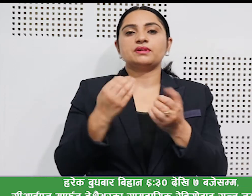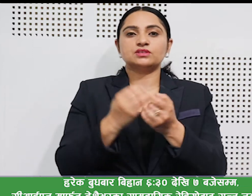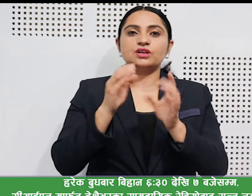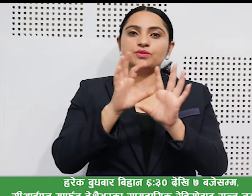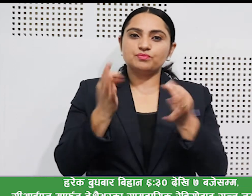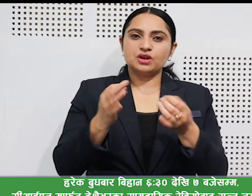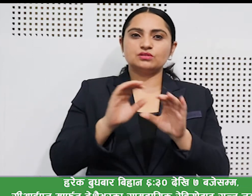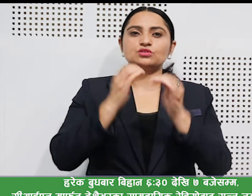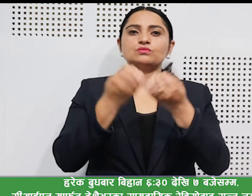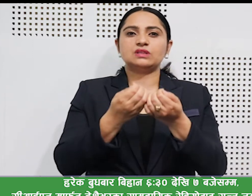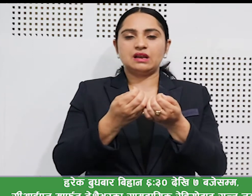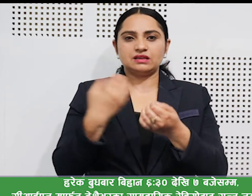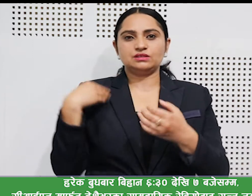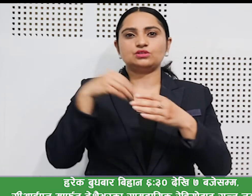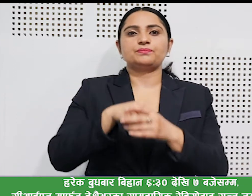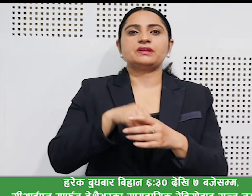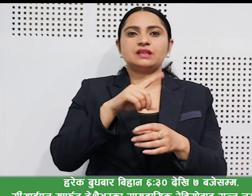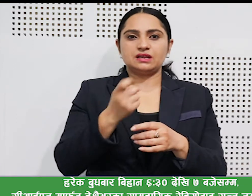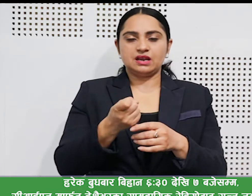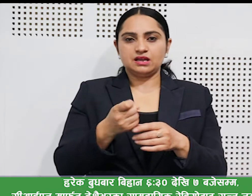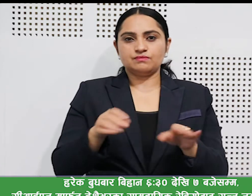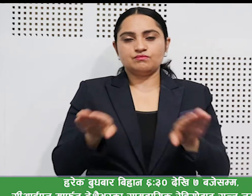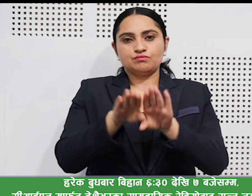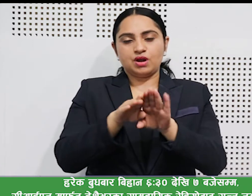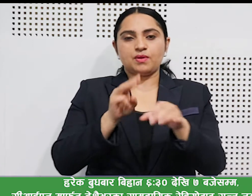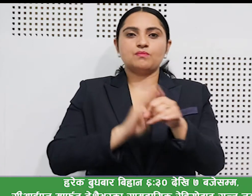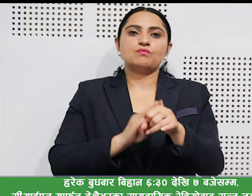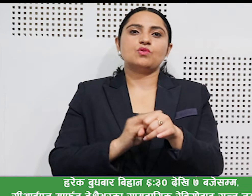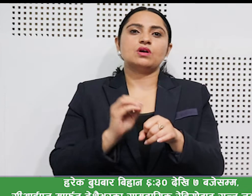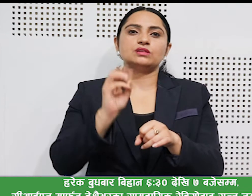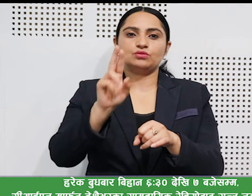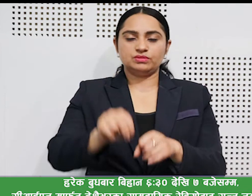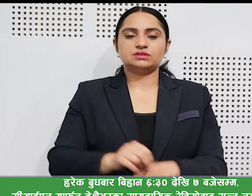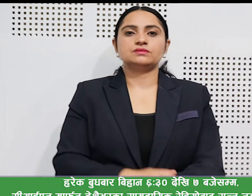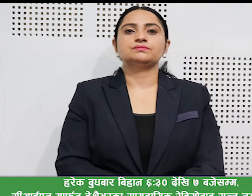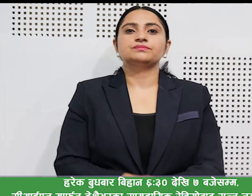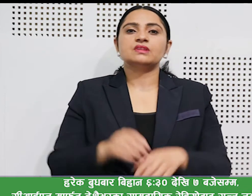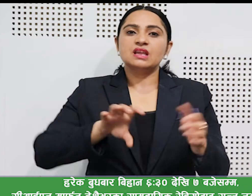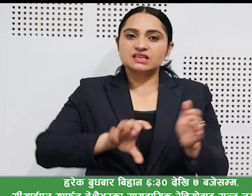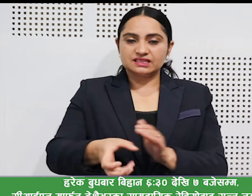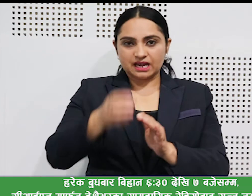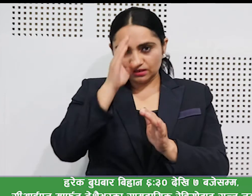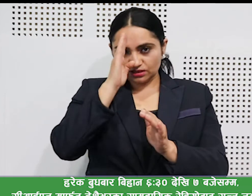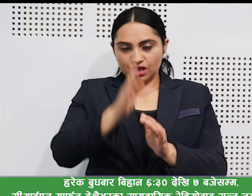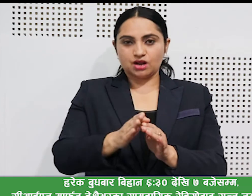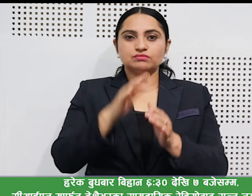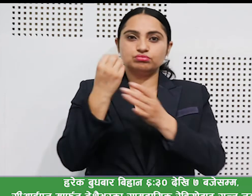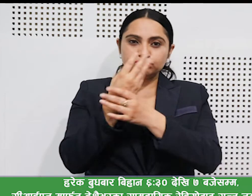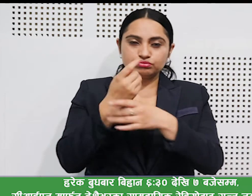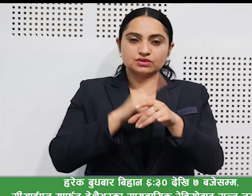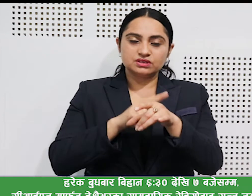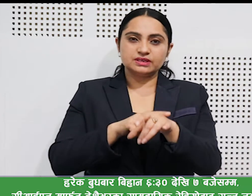विभिन्न समुदायहरूलाई सहभागिताका लागि समान अवसरहरू प्रदान गर्नुपर्दछ। स्थानीय सरकारले विपदको